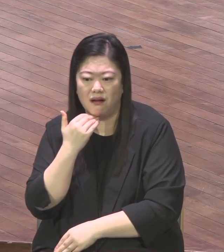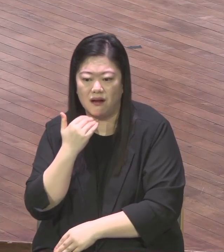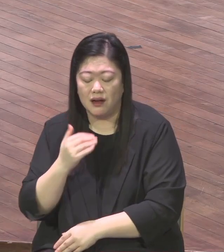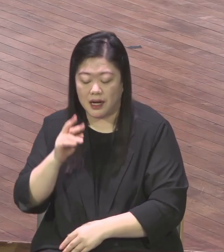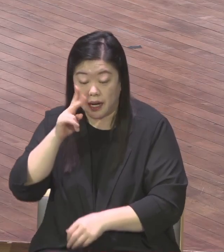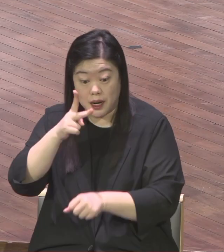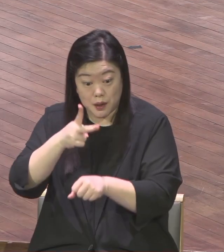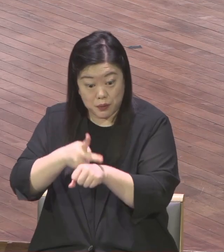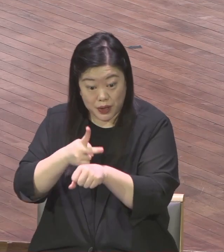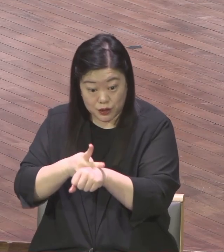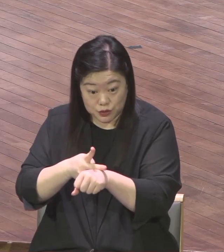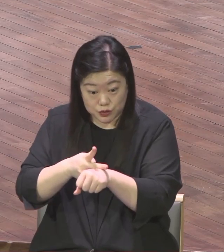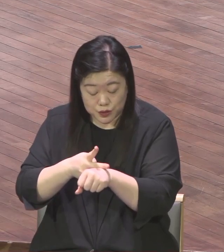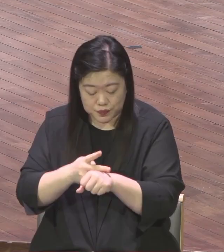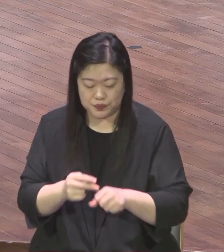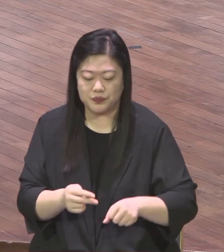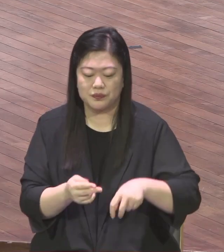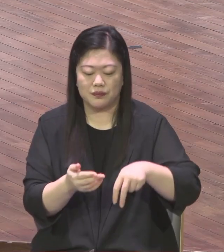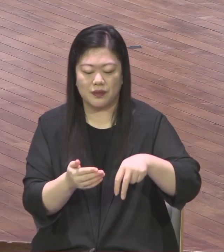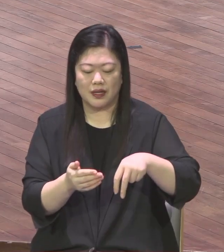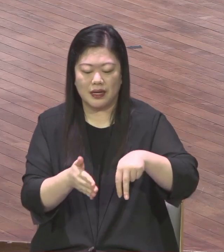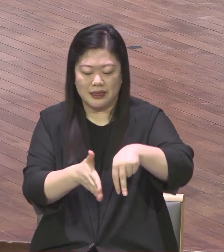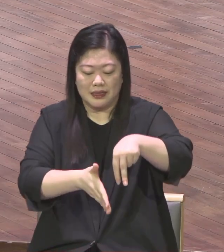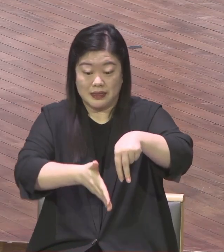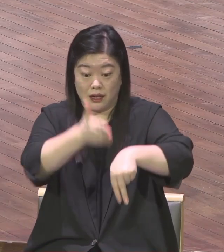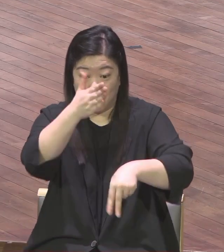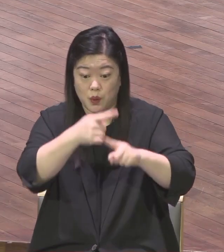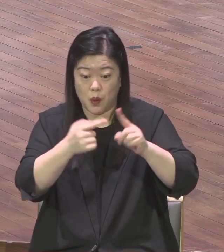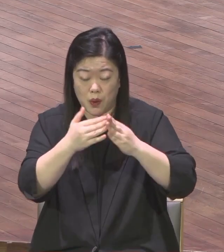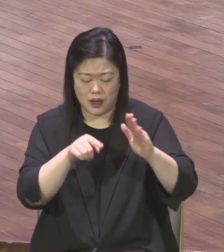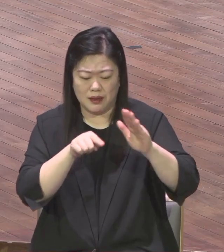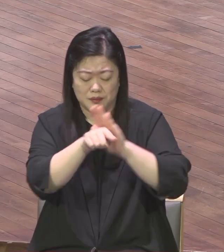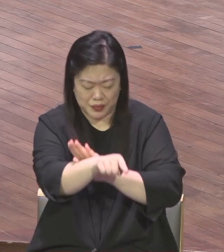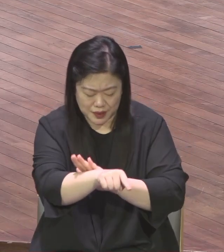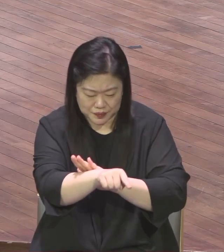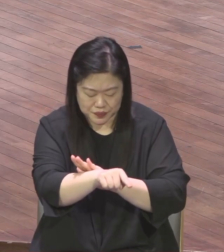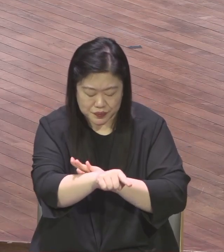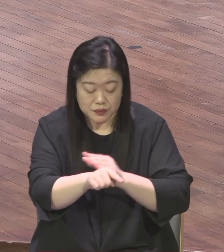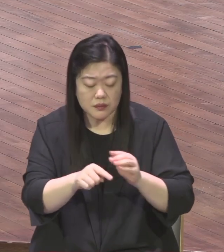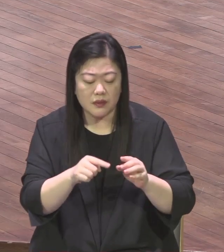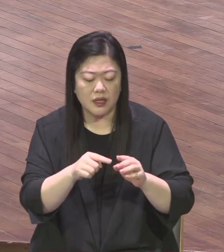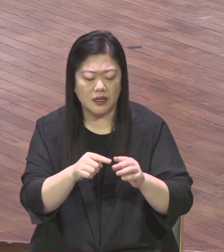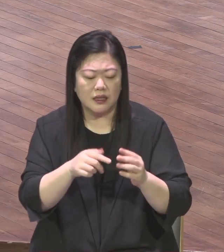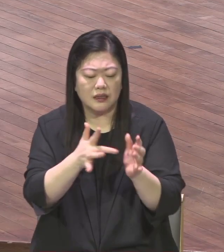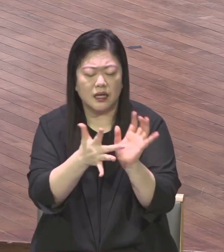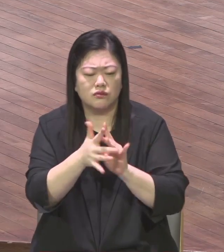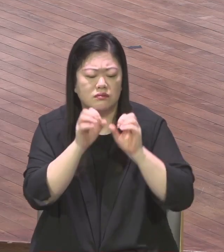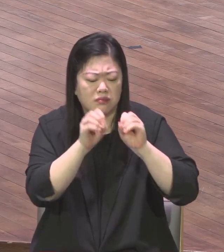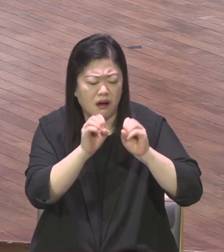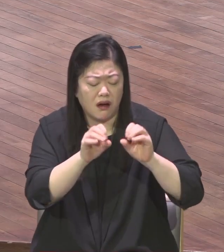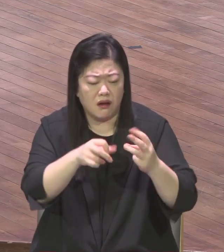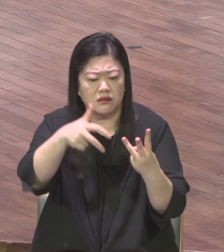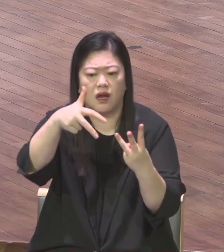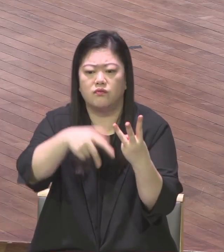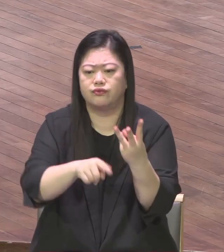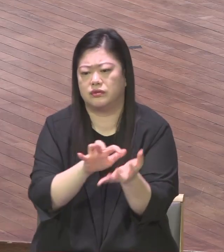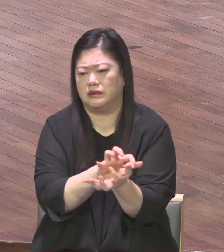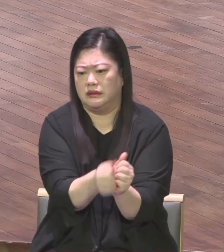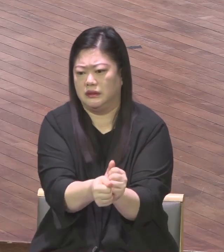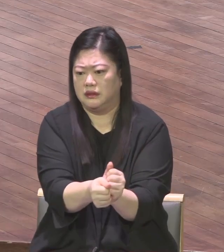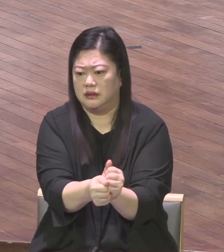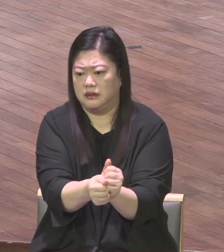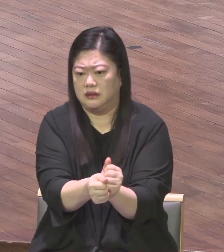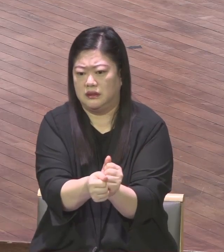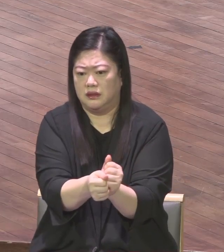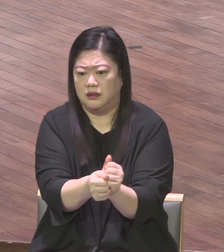단기간에 머물면서 메시지를 전한 상황이었기 때문에 더욱 재림에 대해서 지식이